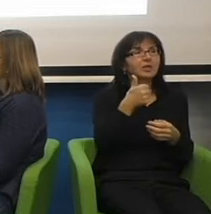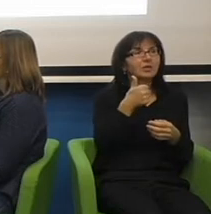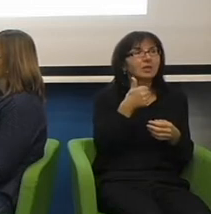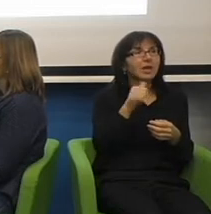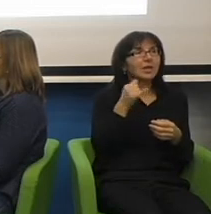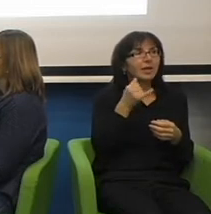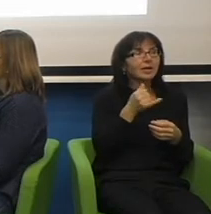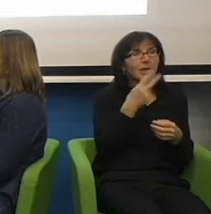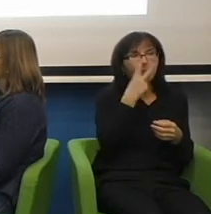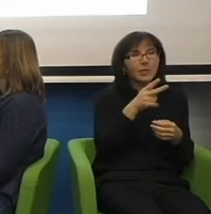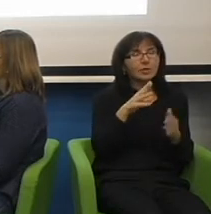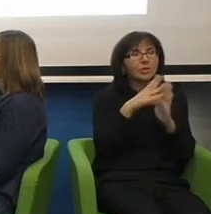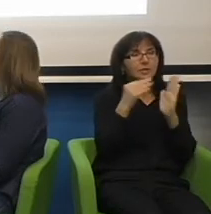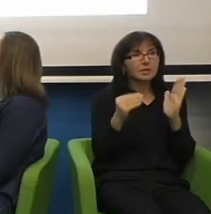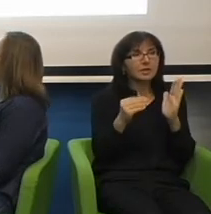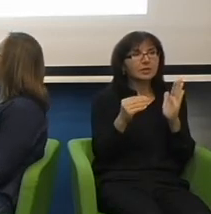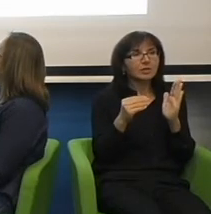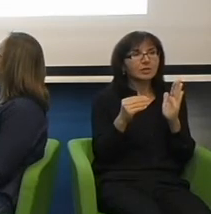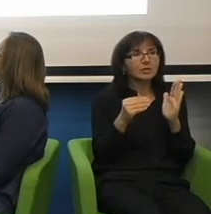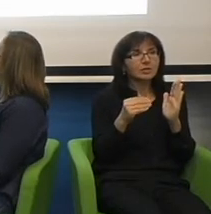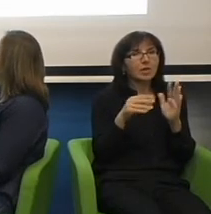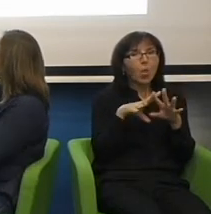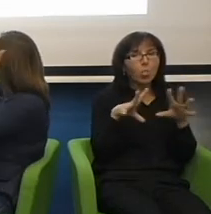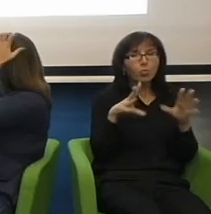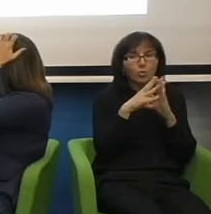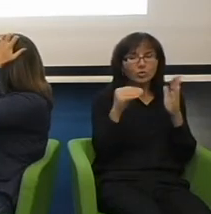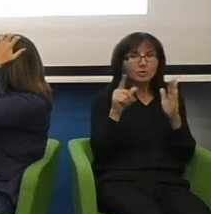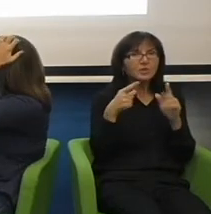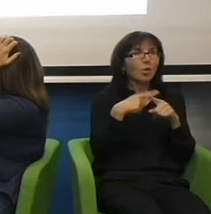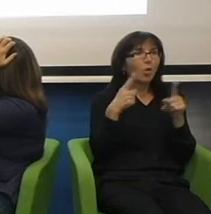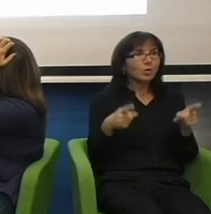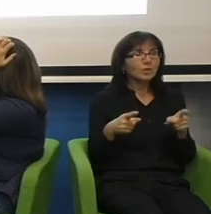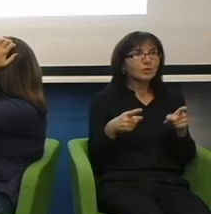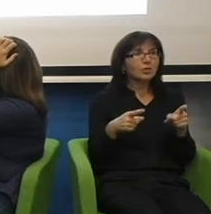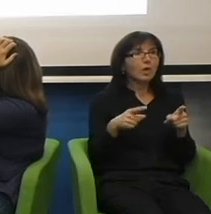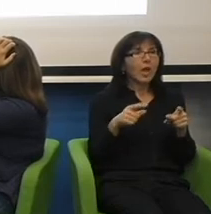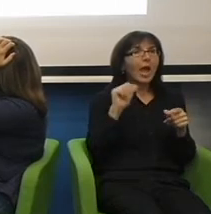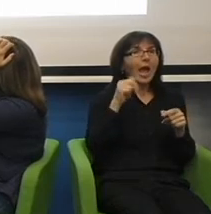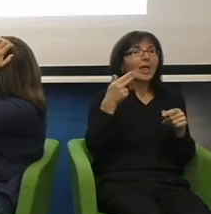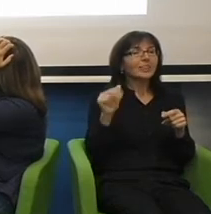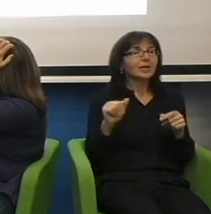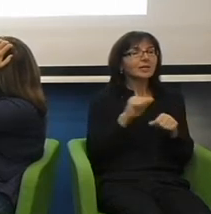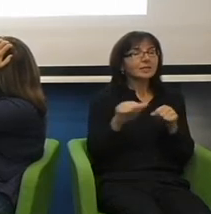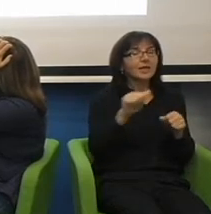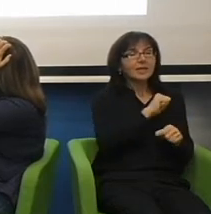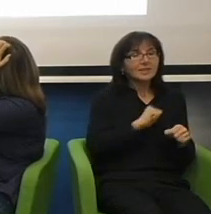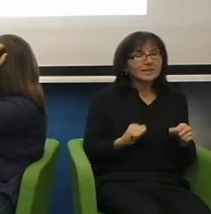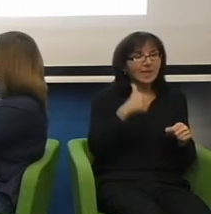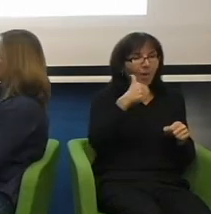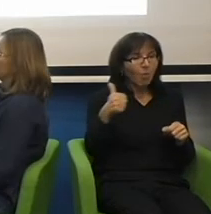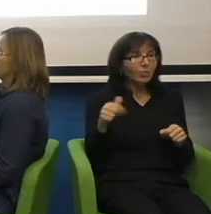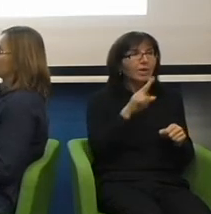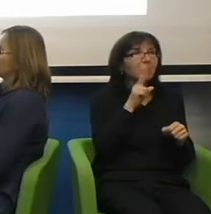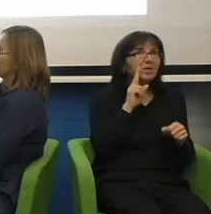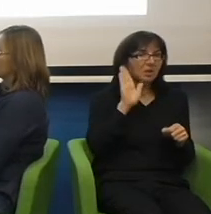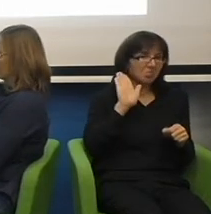jak patrzę na te zdjęcia, zdjęć jest więcej z tamtego okresu, to Anna, mimo tego, że jest samotną matką, żyje we względnym